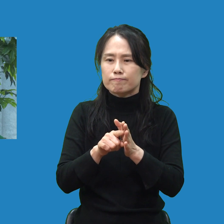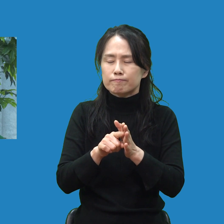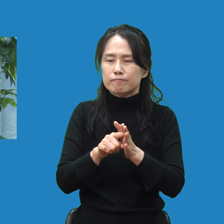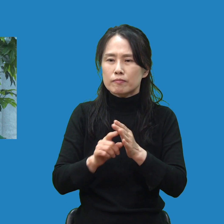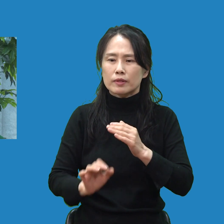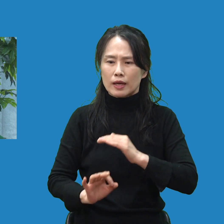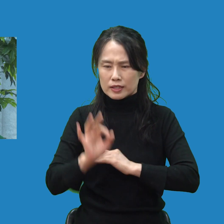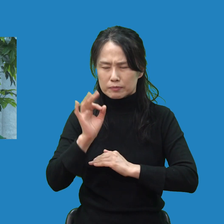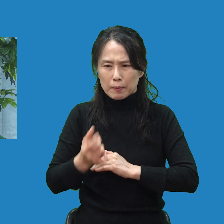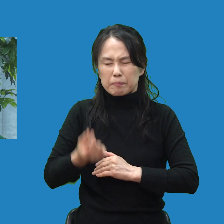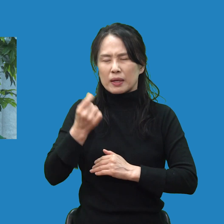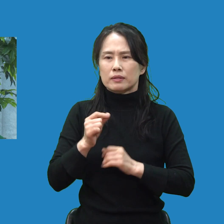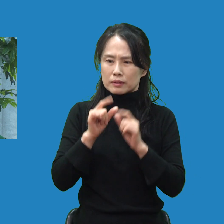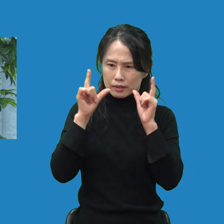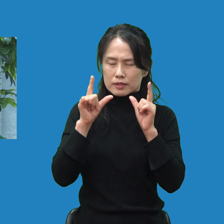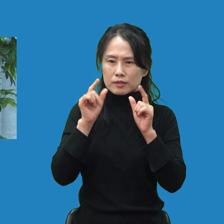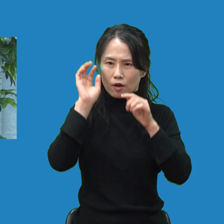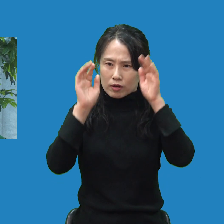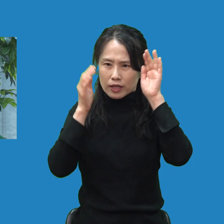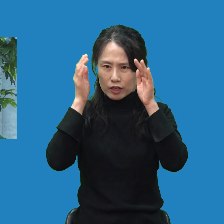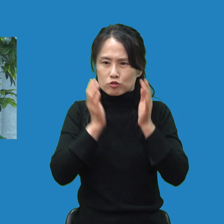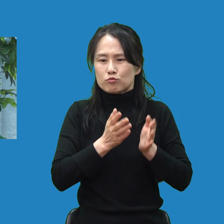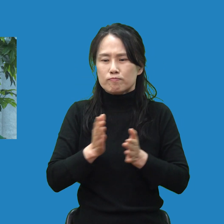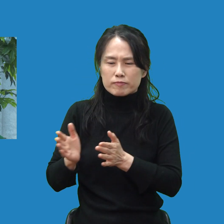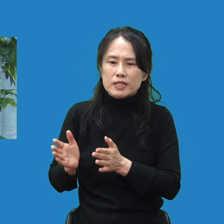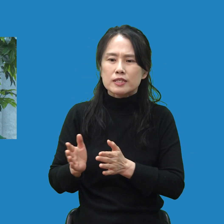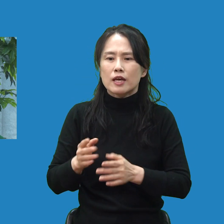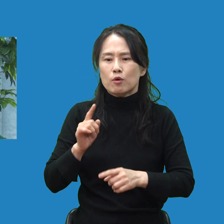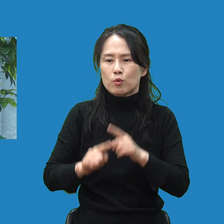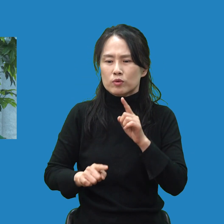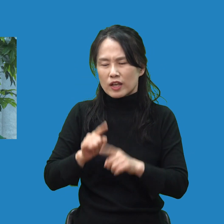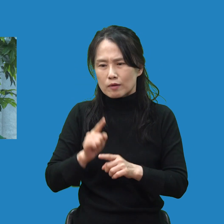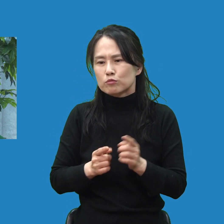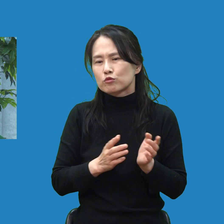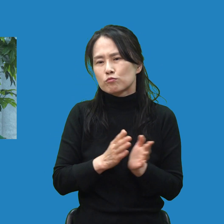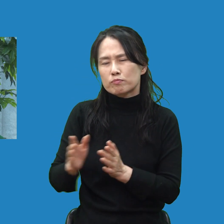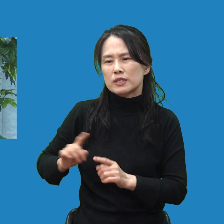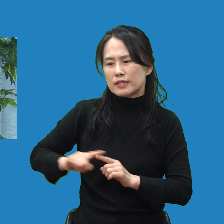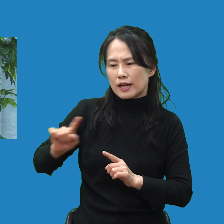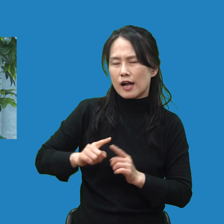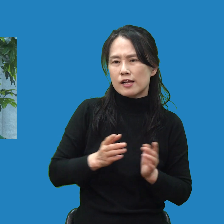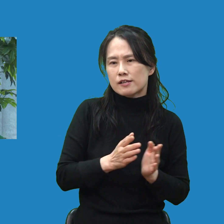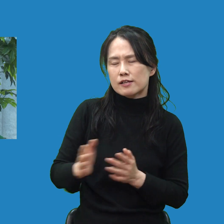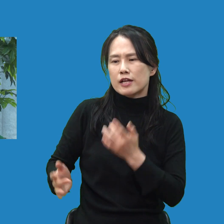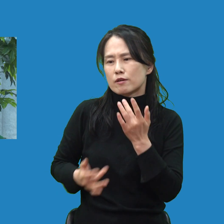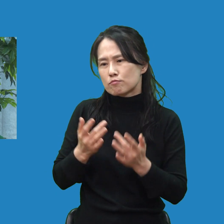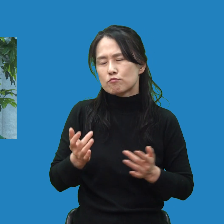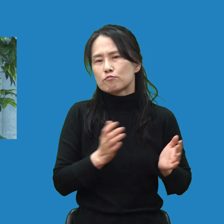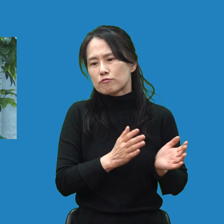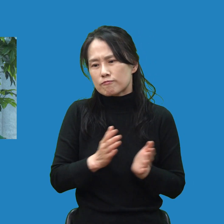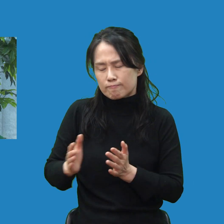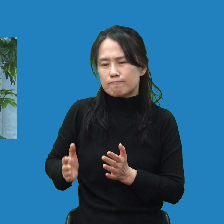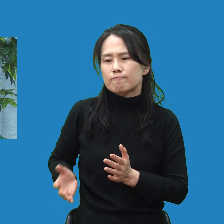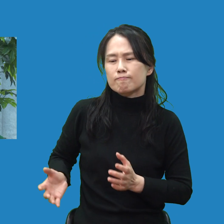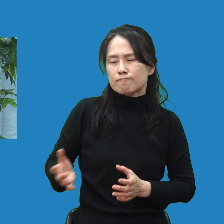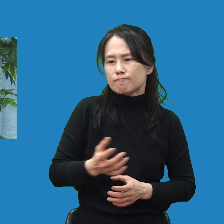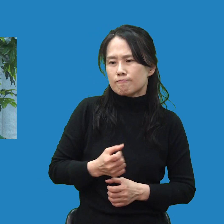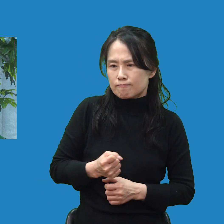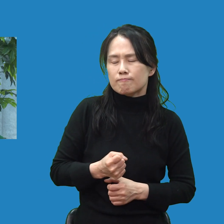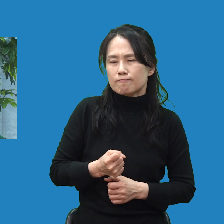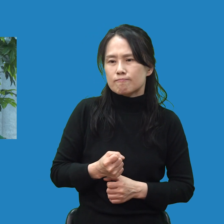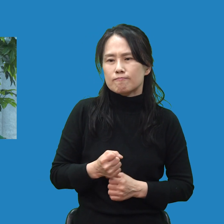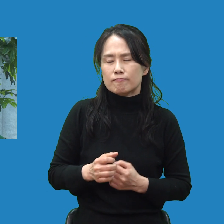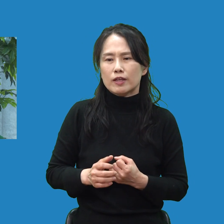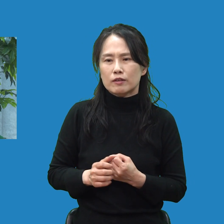일찍 일어나고 나귀 안장을 지우고 장작을 준비하고 칼을 준비하고 불을 준비하고, 그리고